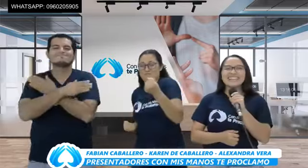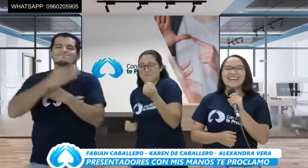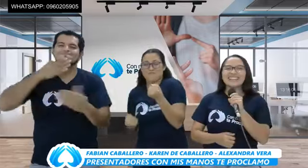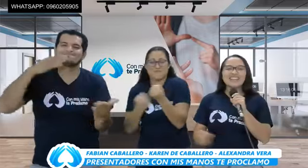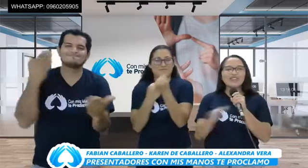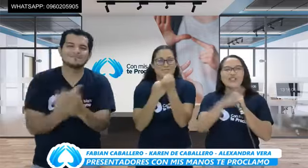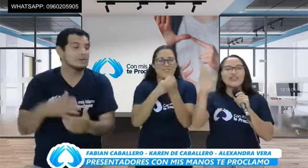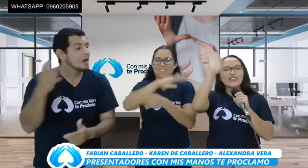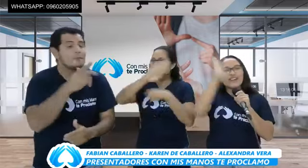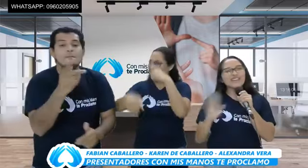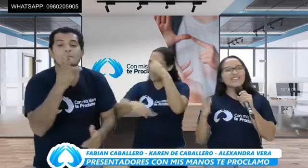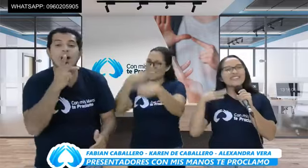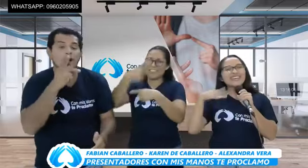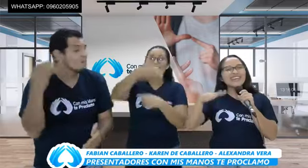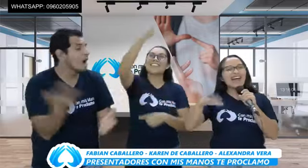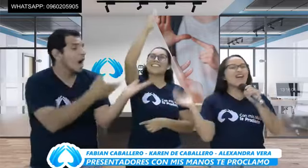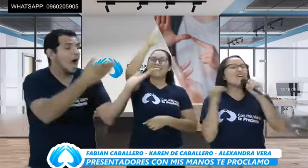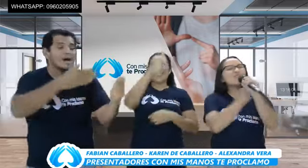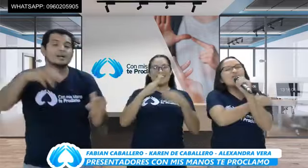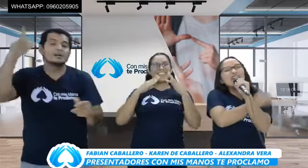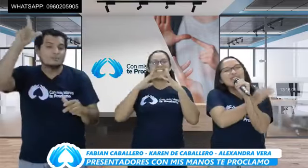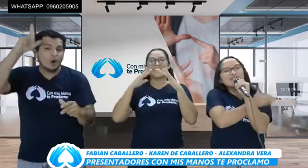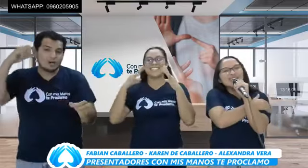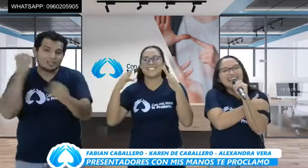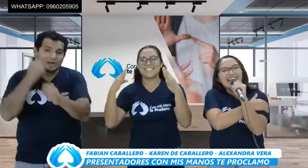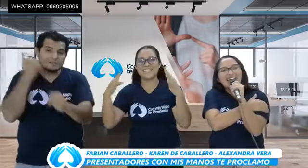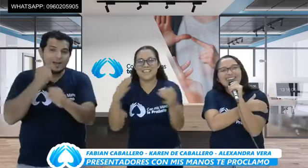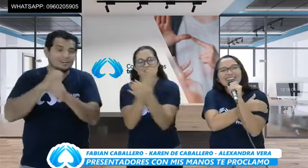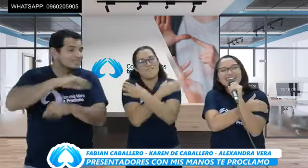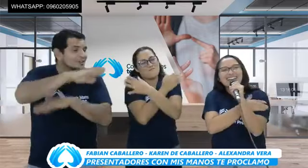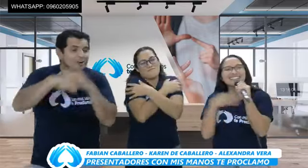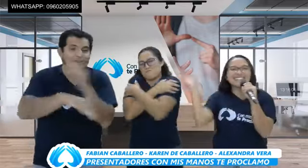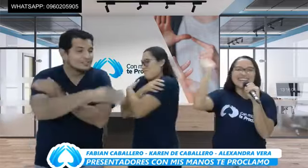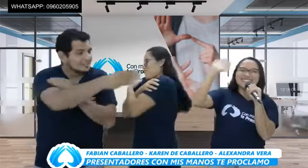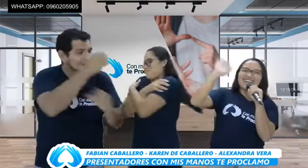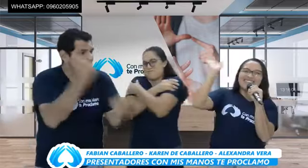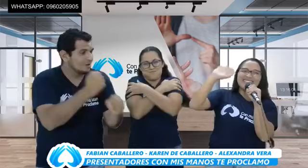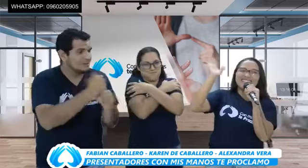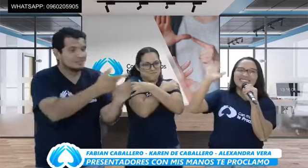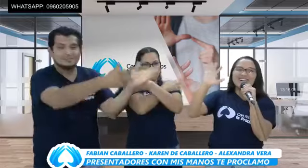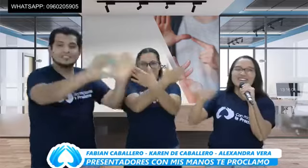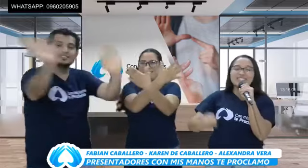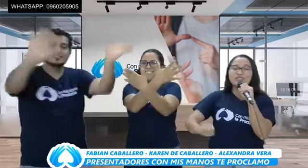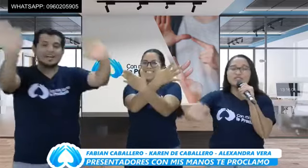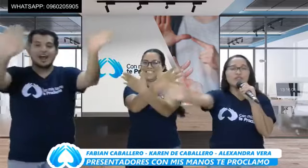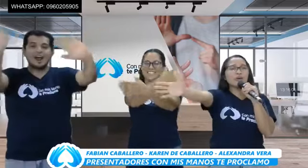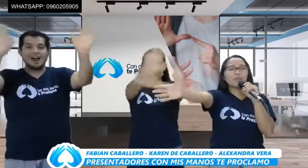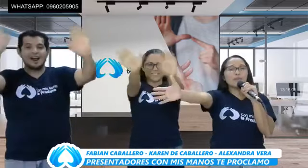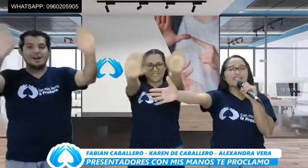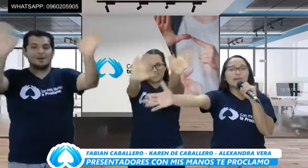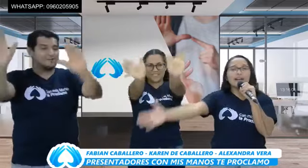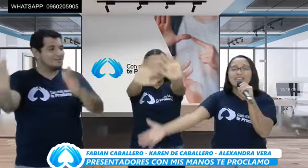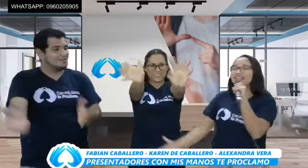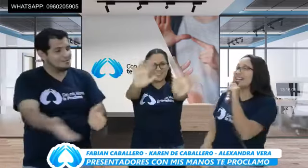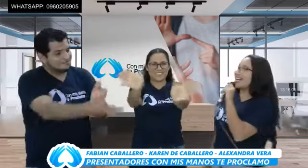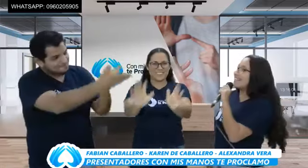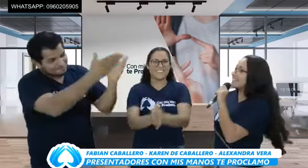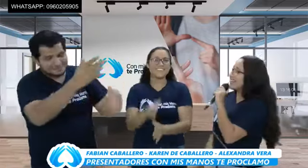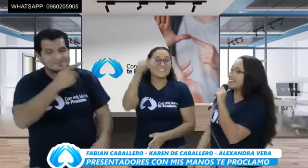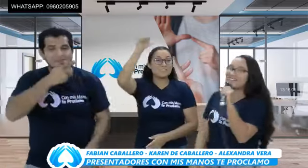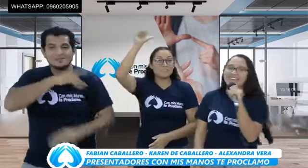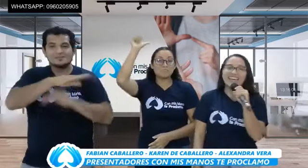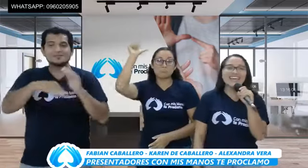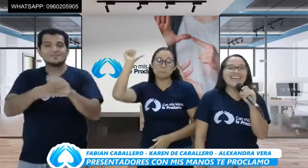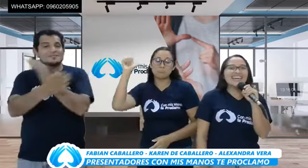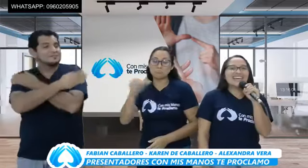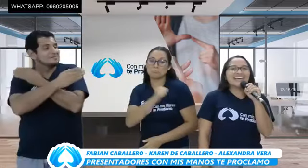apoyándonos día tras día. Todos, Dios les bendiga. Un fuerte abrazo a la distancia. Bendiciones y un saludo muy especial para Andrea.